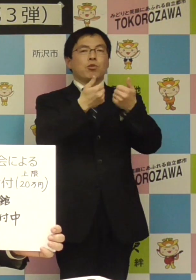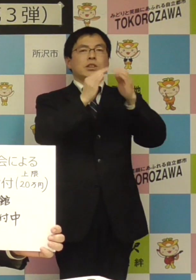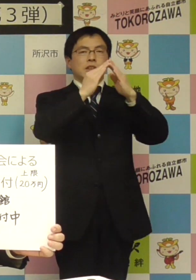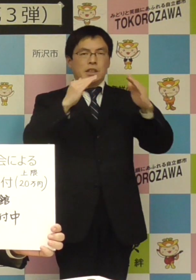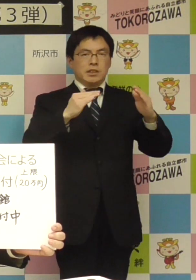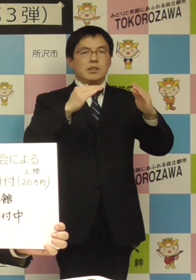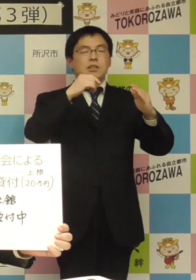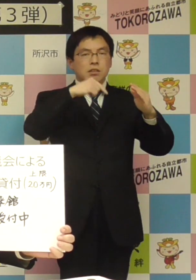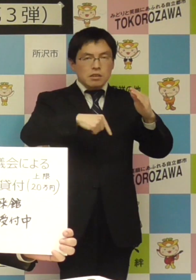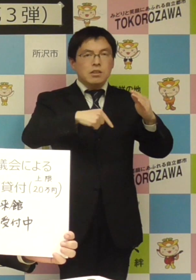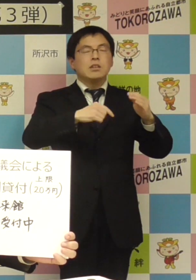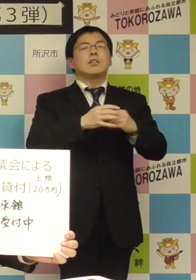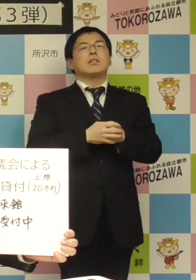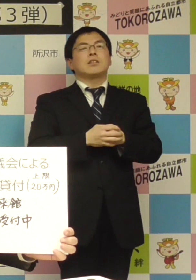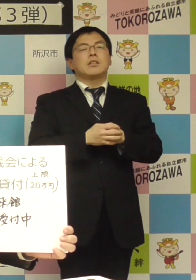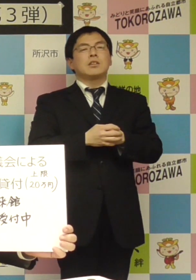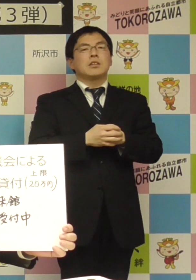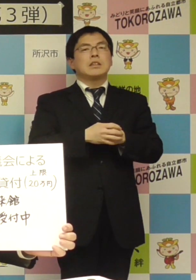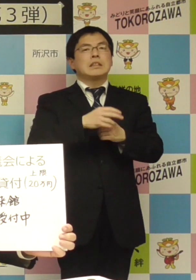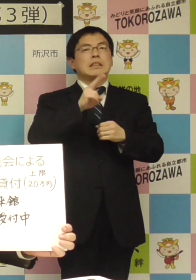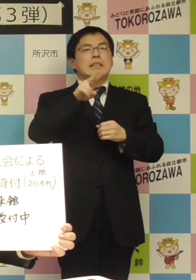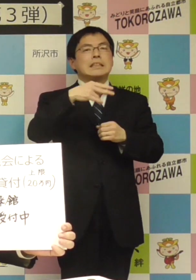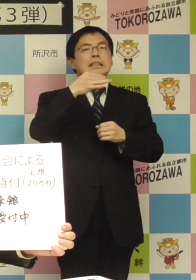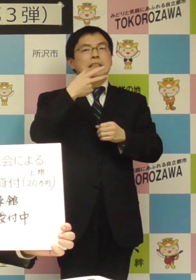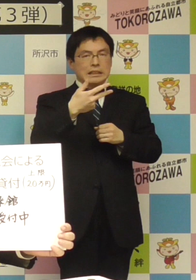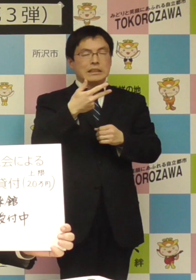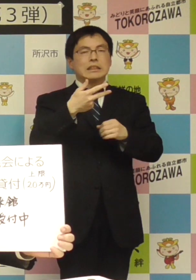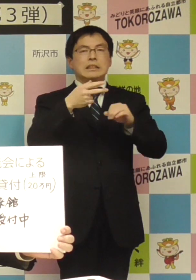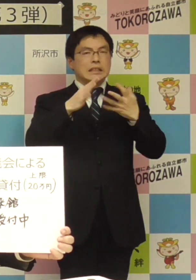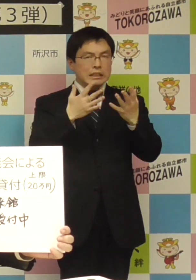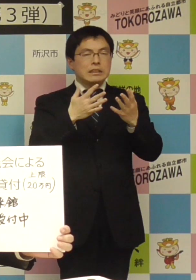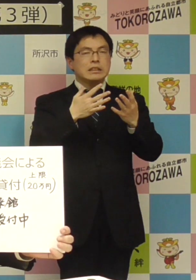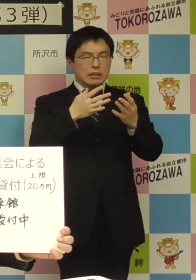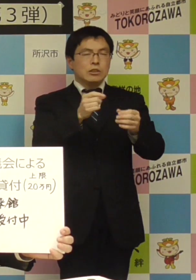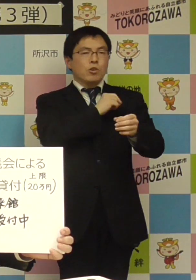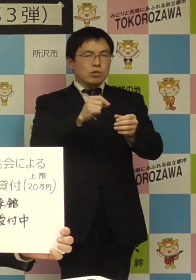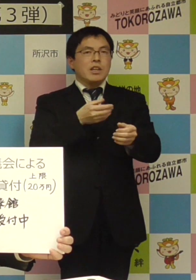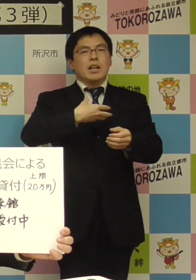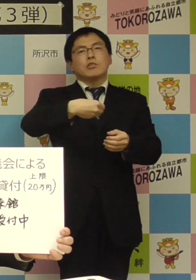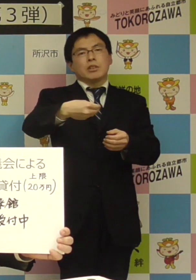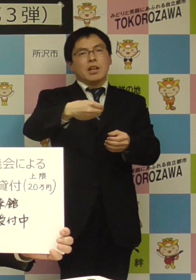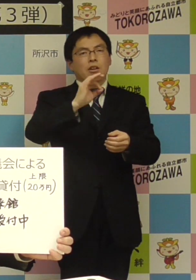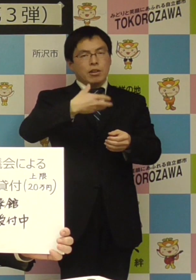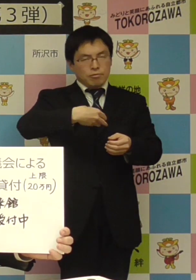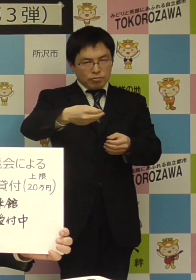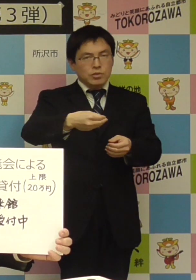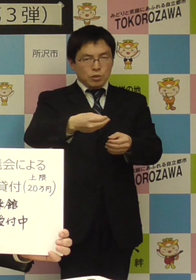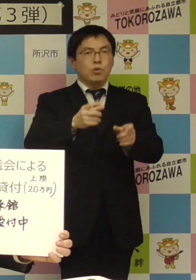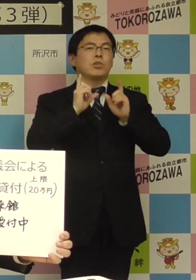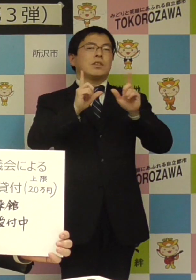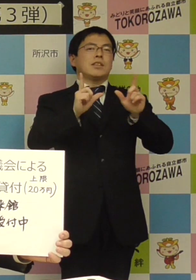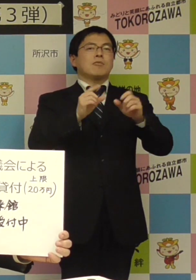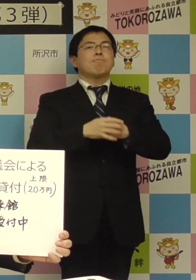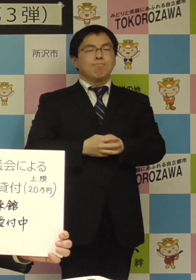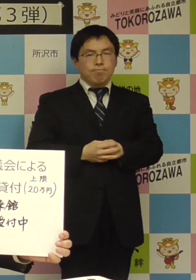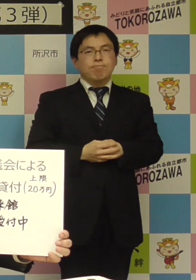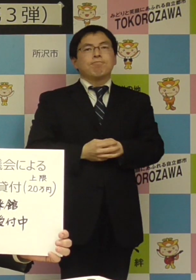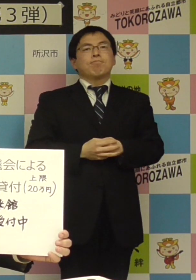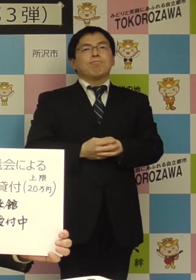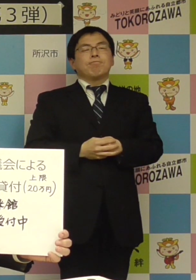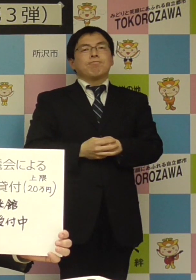による無利子の特例貸付金のお知らせです。